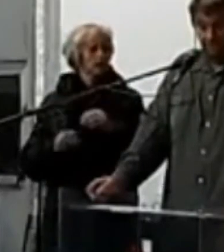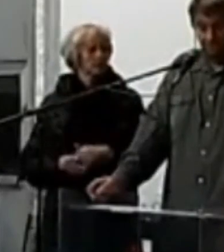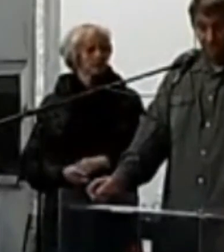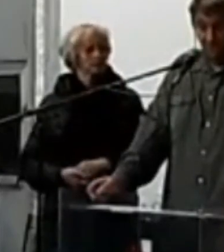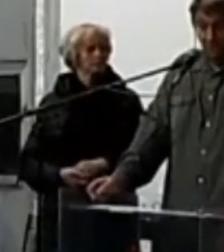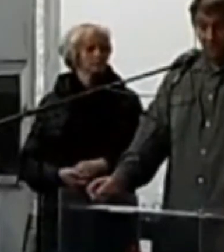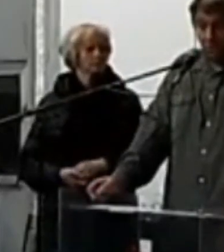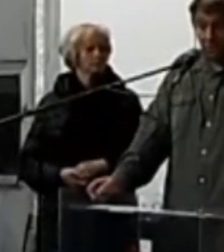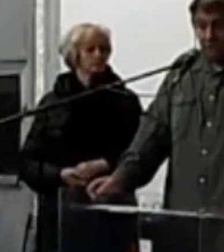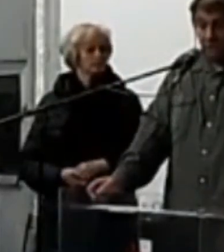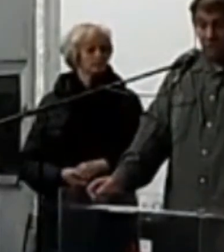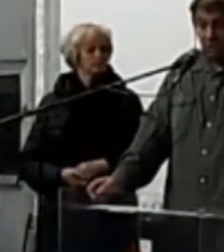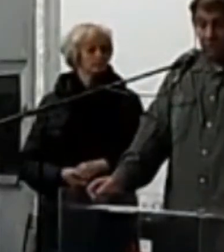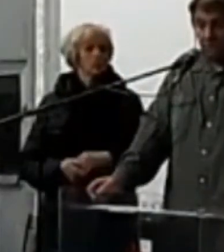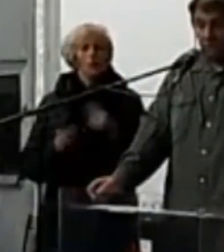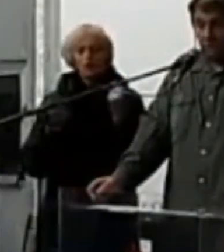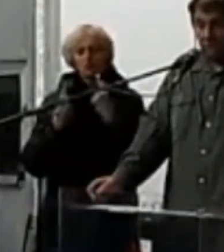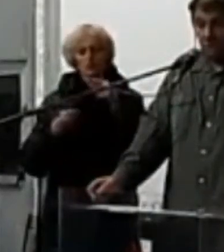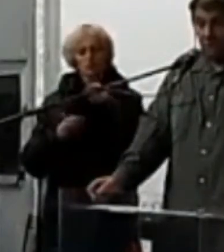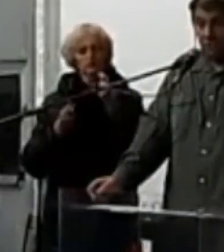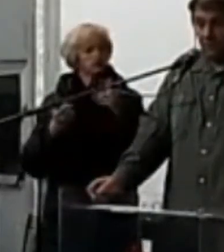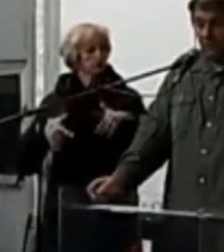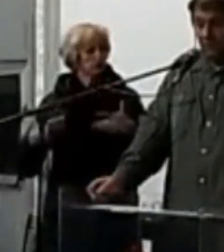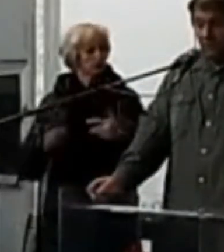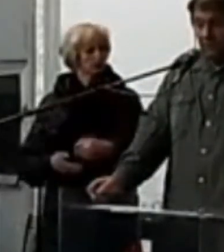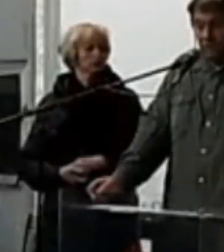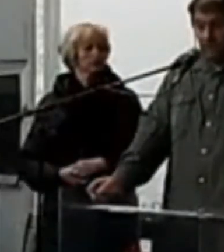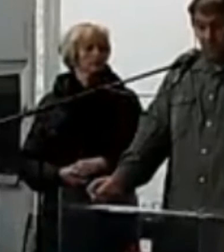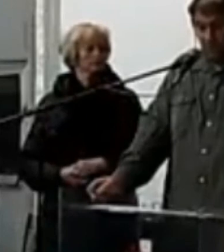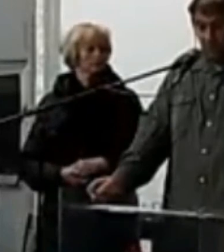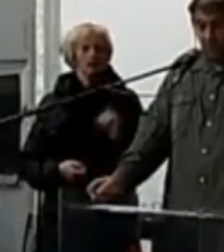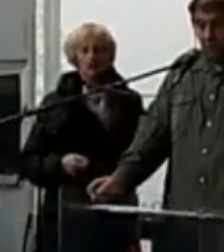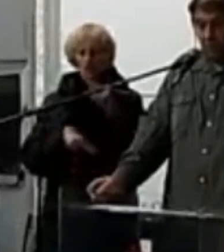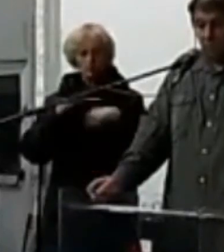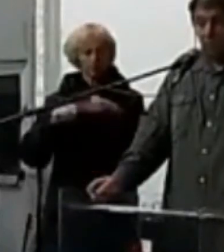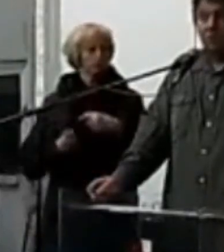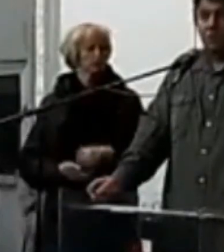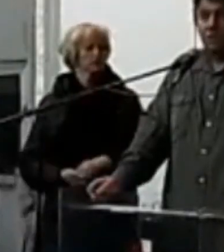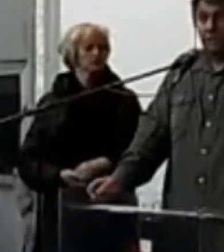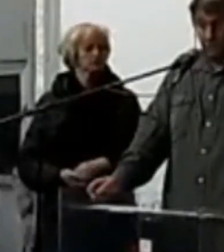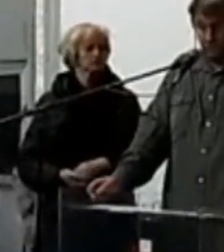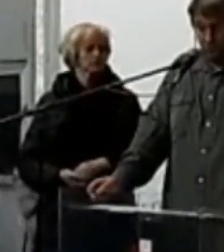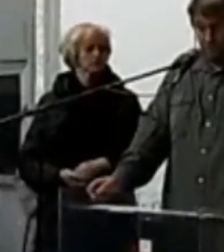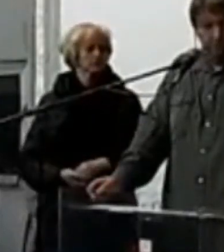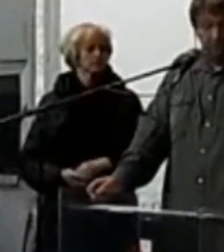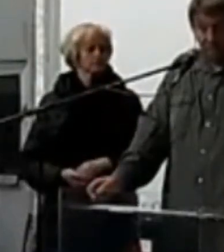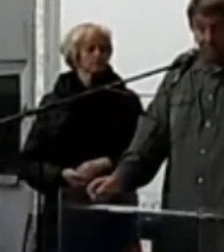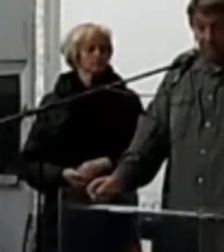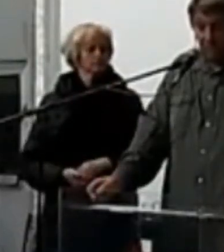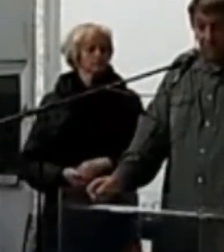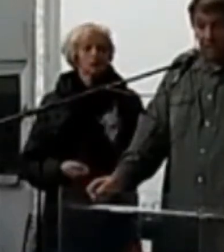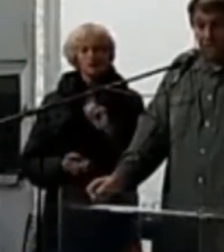dalje? Uzgoj sitnih životinja i sutra, poslije ove izložbe, neće se promijeniti. Odnos političara neće